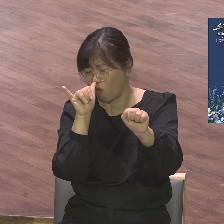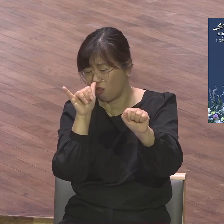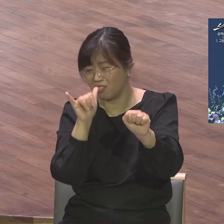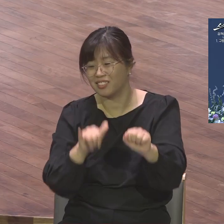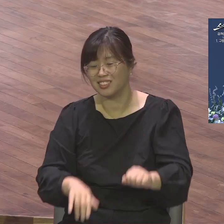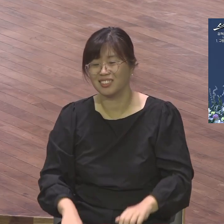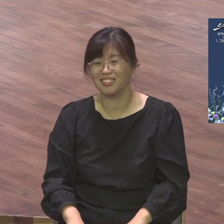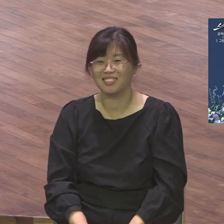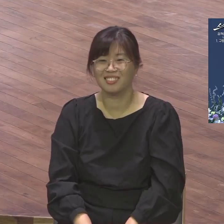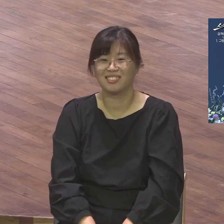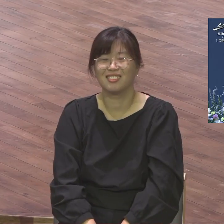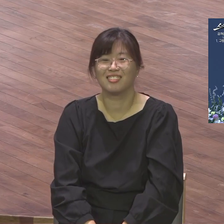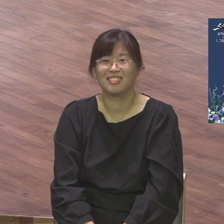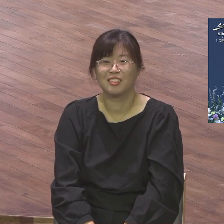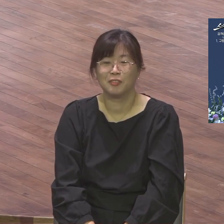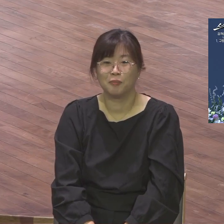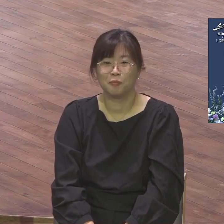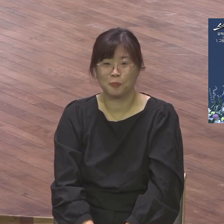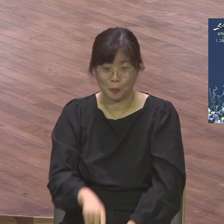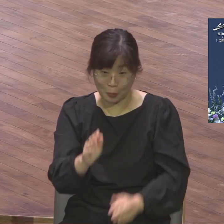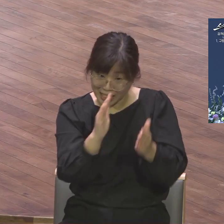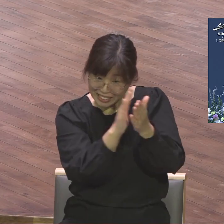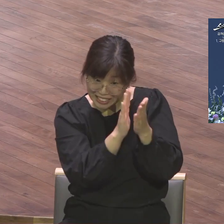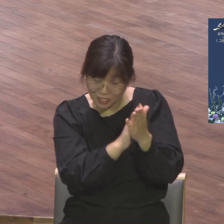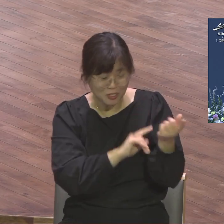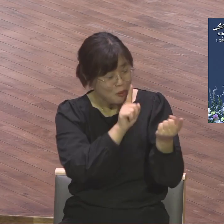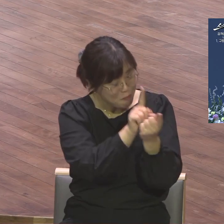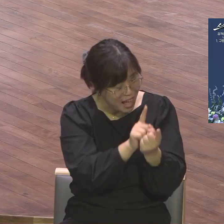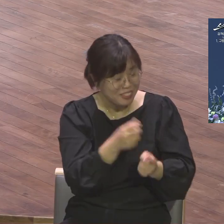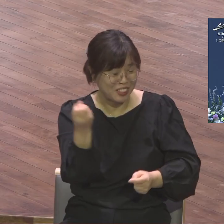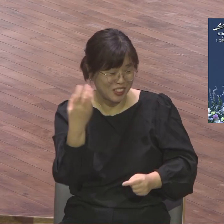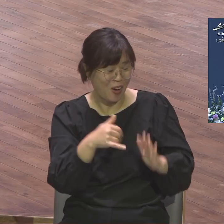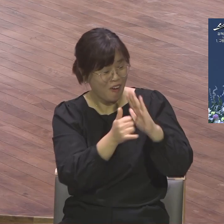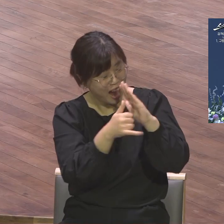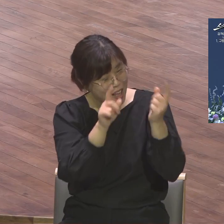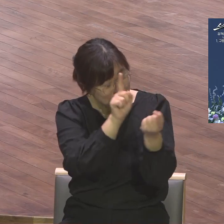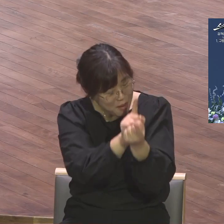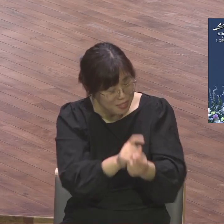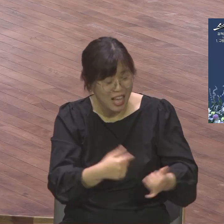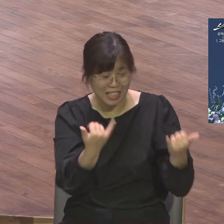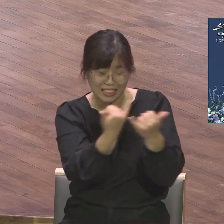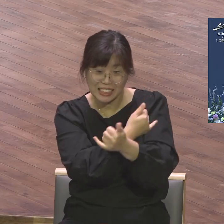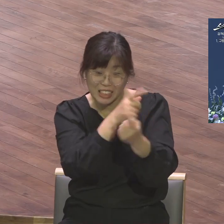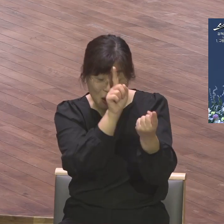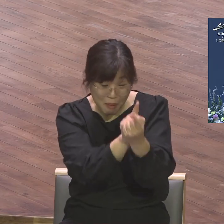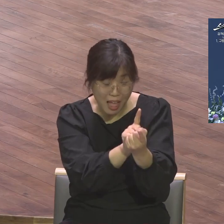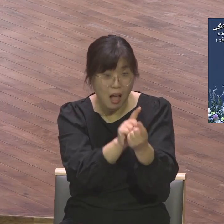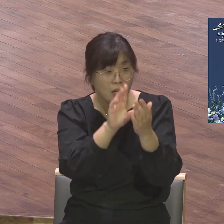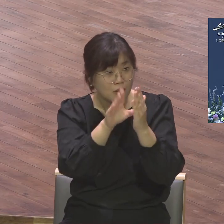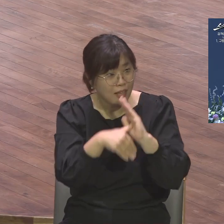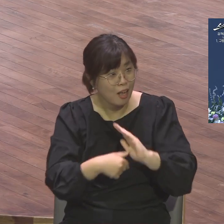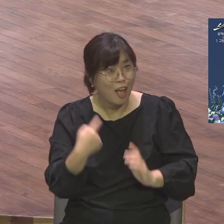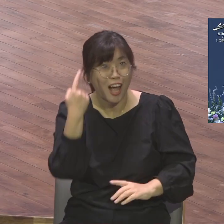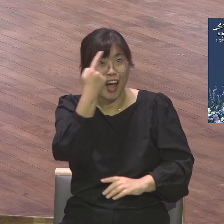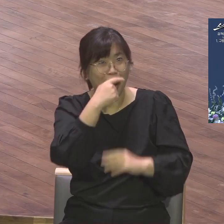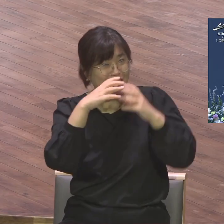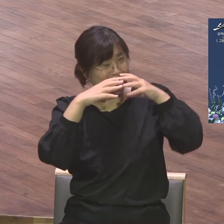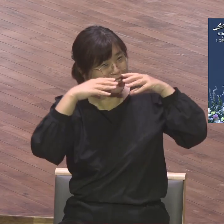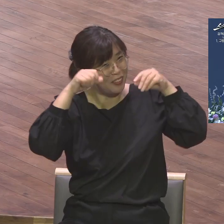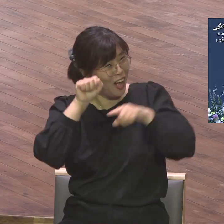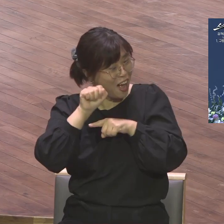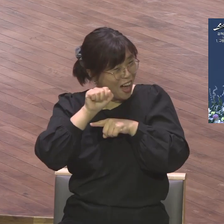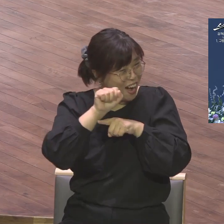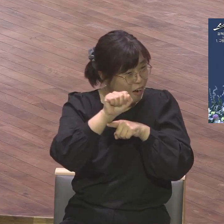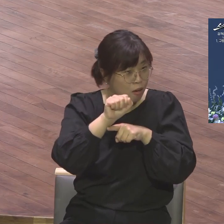나오게 돼 있어요. 친구들 만나고 친척들 만나고 가족들 만날 때 달라. 표정이